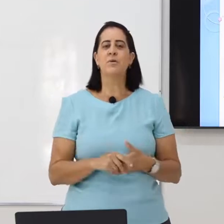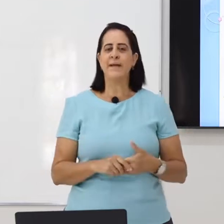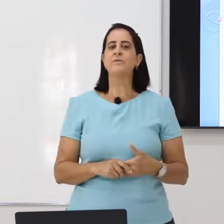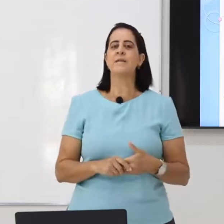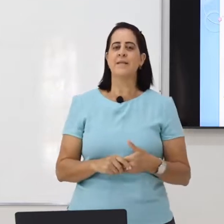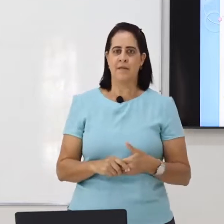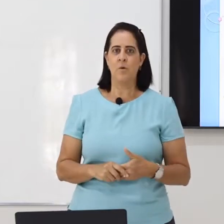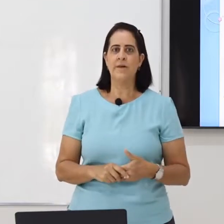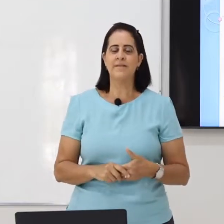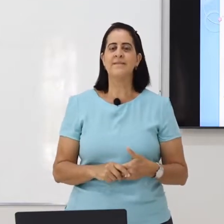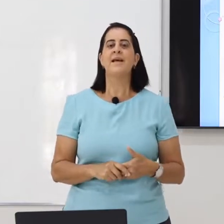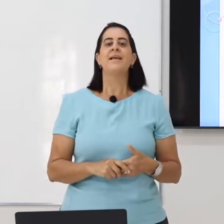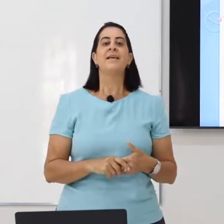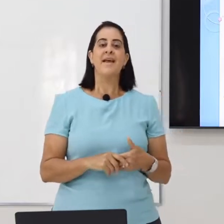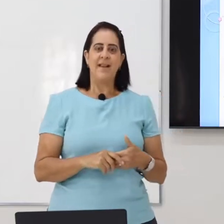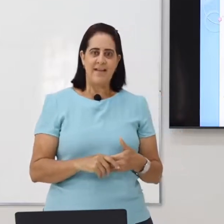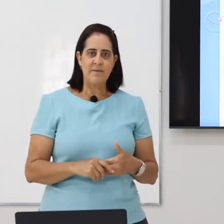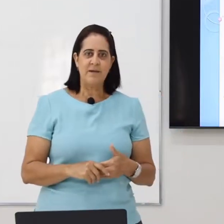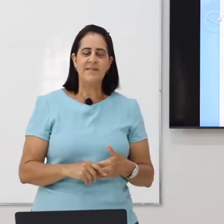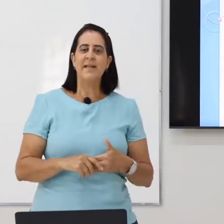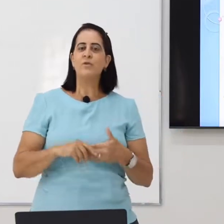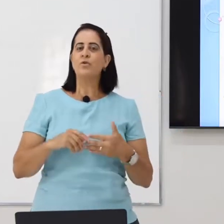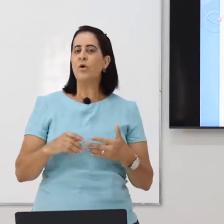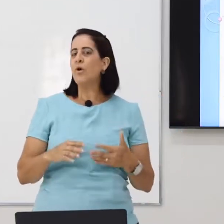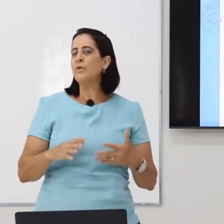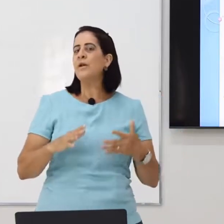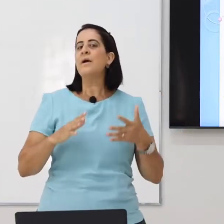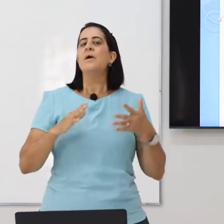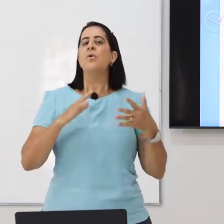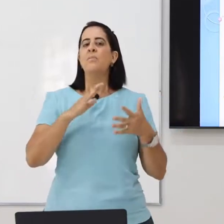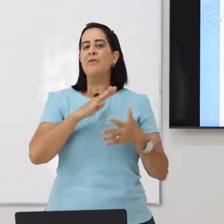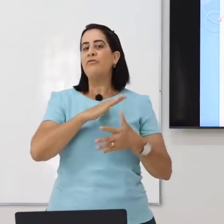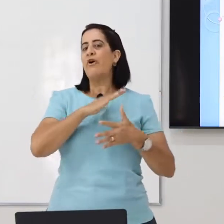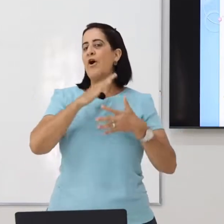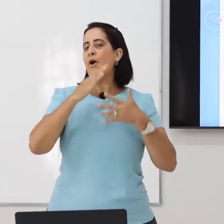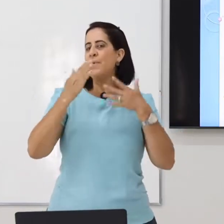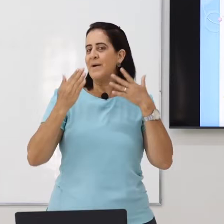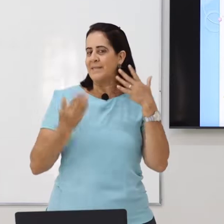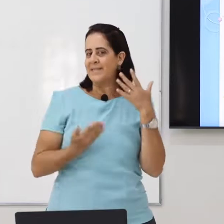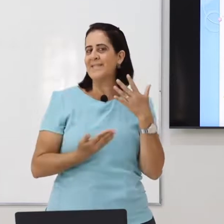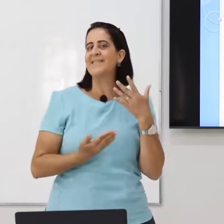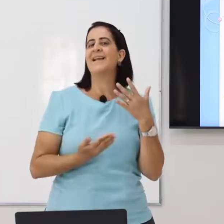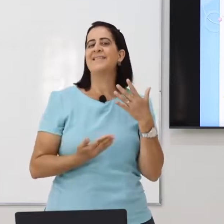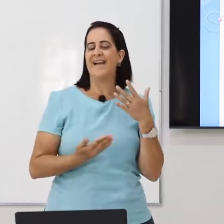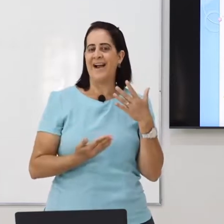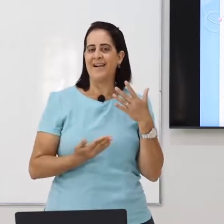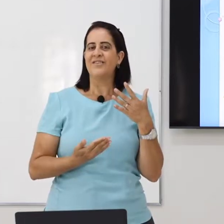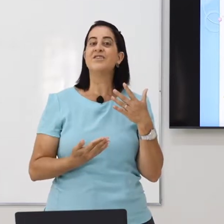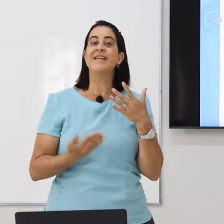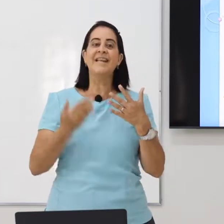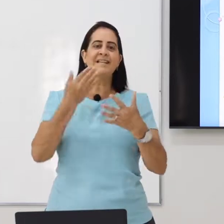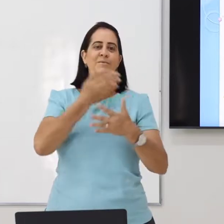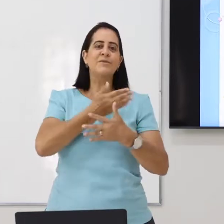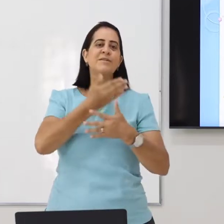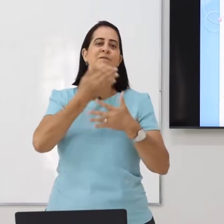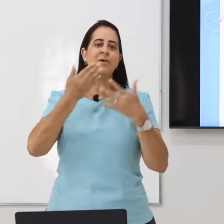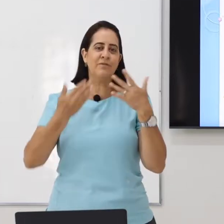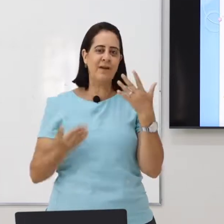momentos anteriores que a Libras tem toda uma forma de se sinalizar. Nós já entendemos isso quando falamos